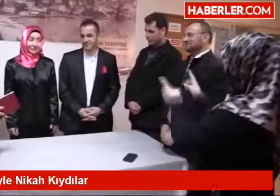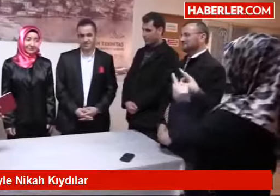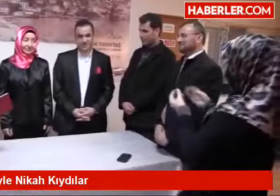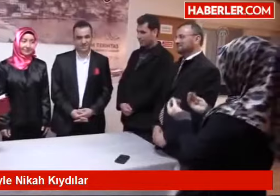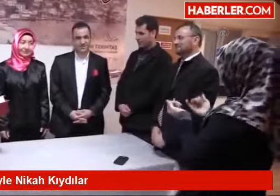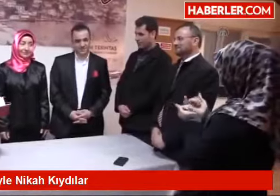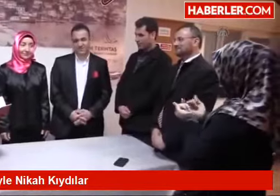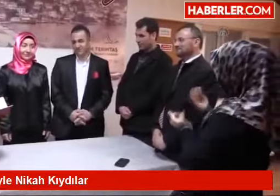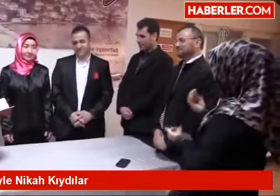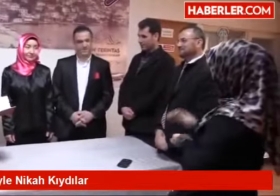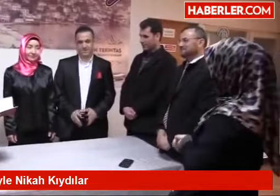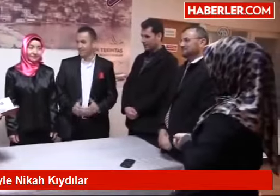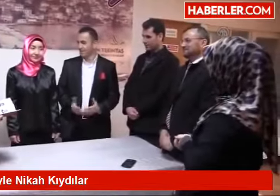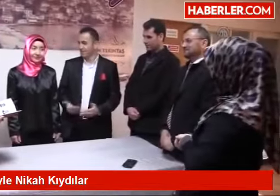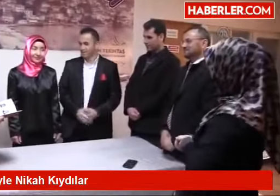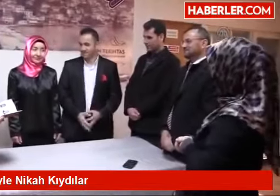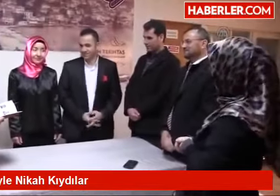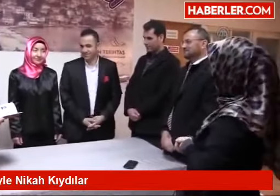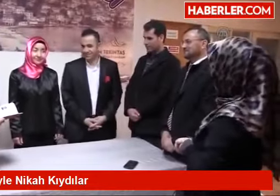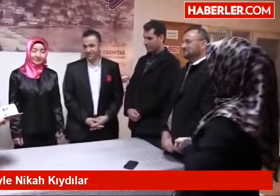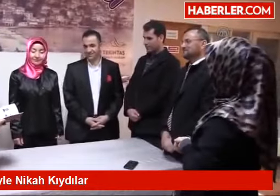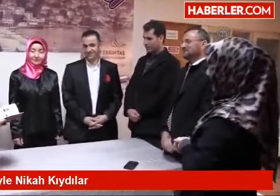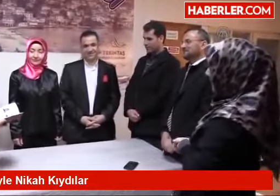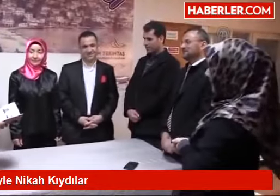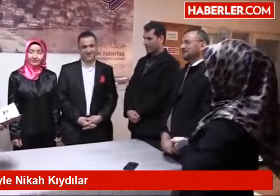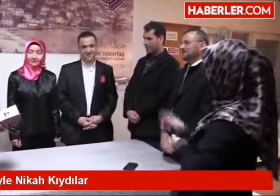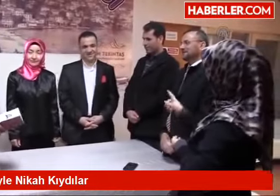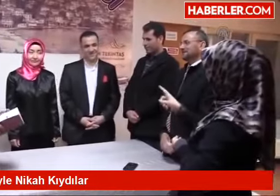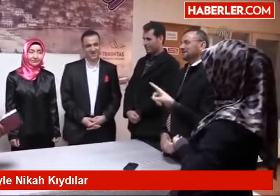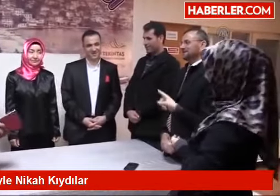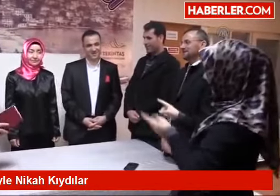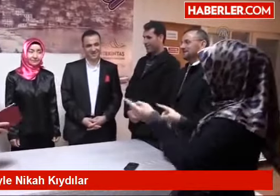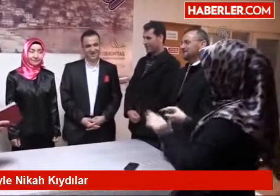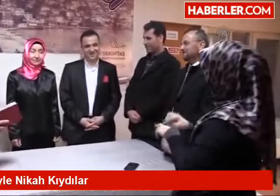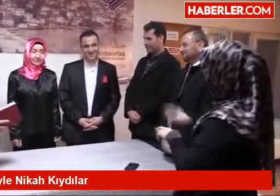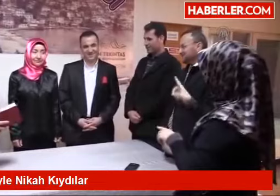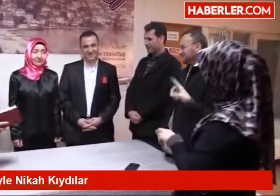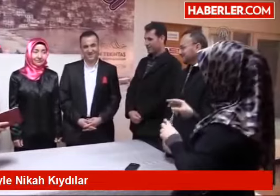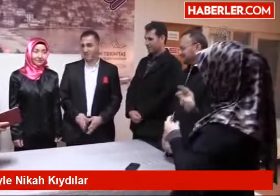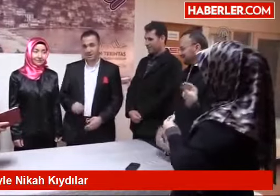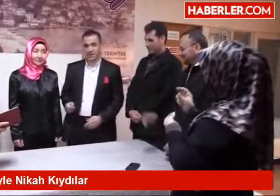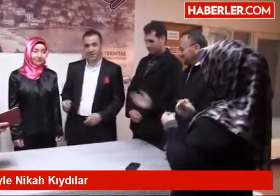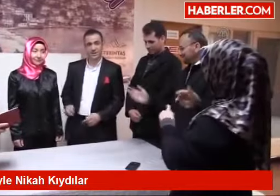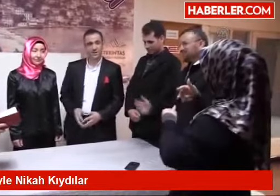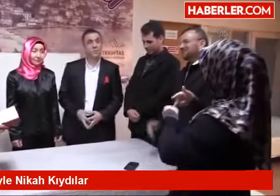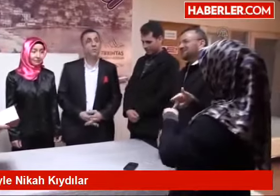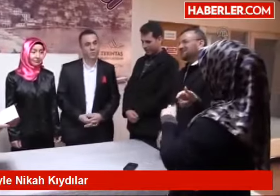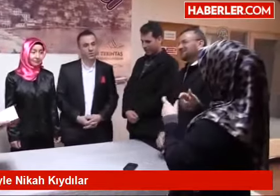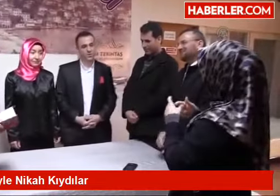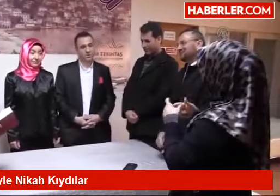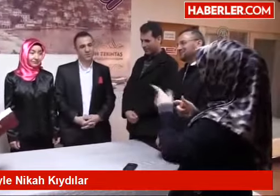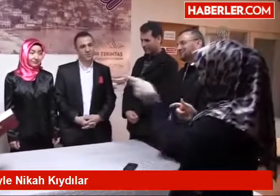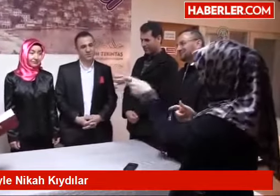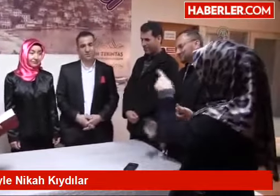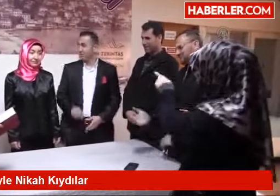Türk'ün gerçekten. Bu güzel anı da paylaşmak herhalde bize nasip oldu da Allah'ın lütfudur. Bizler de bir